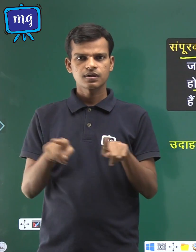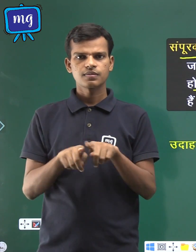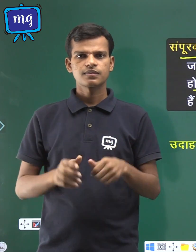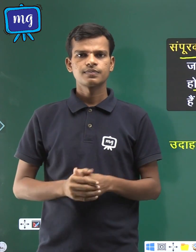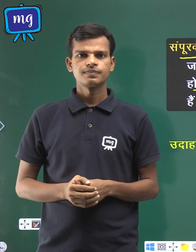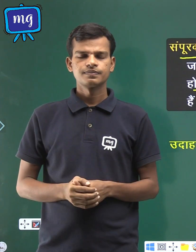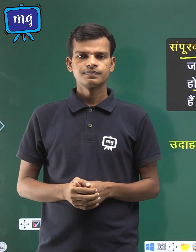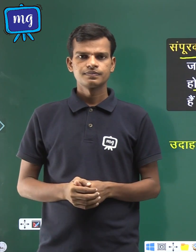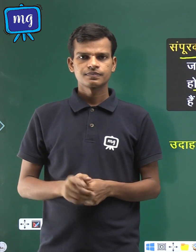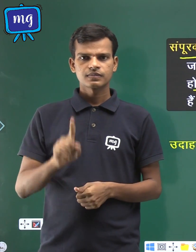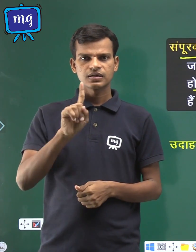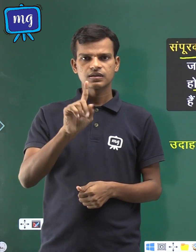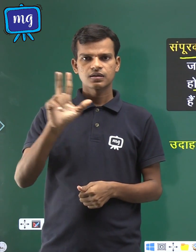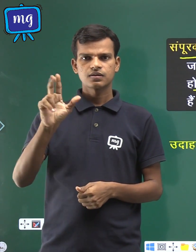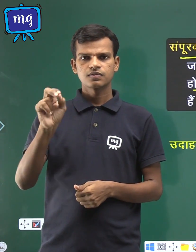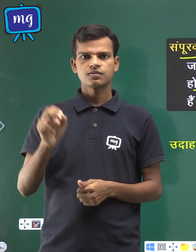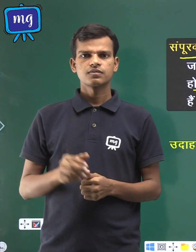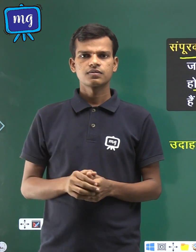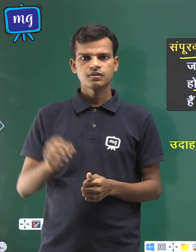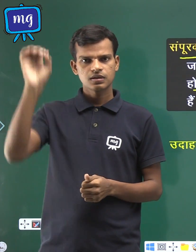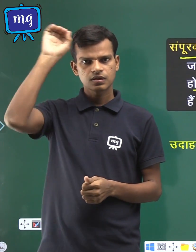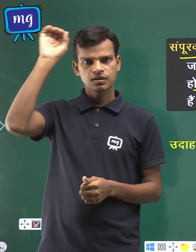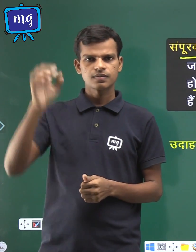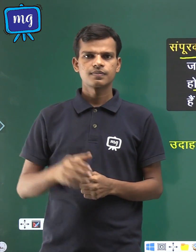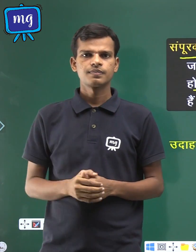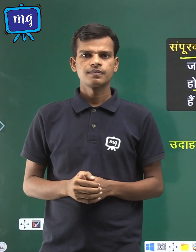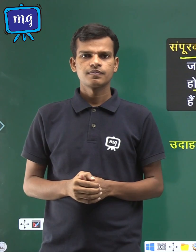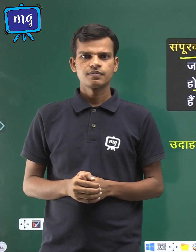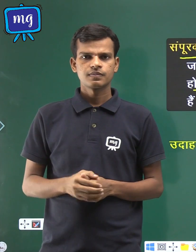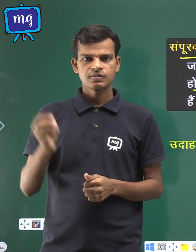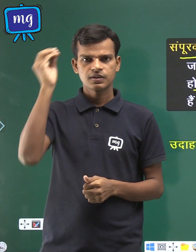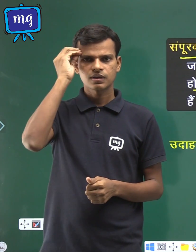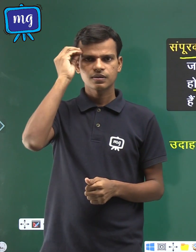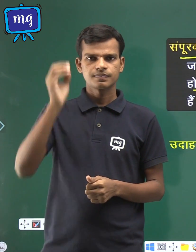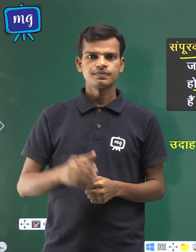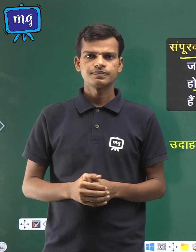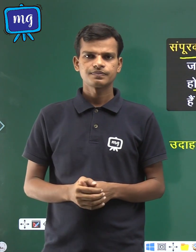बराबर 180 डिग्री। समझ आ गया?